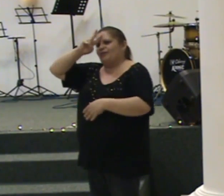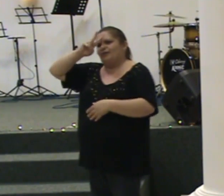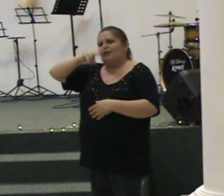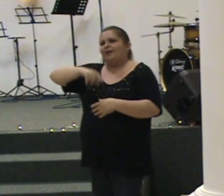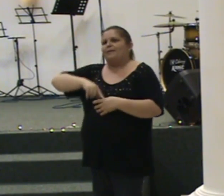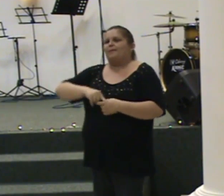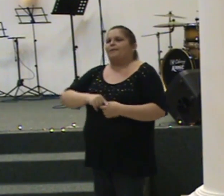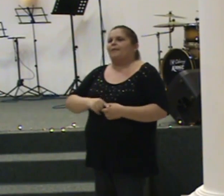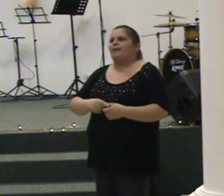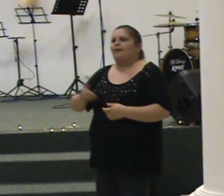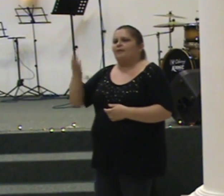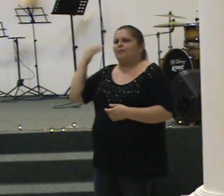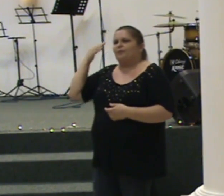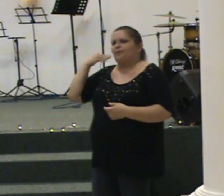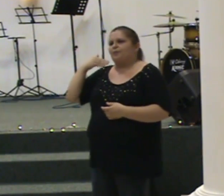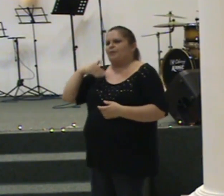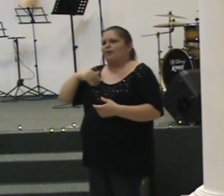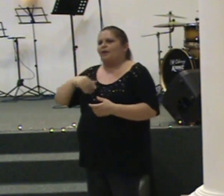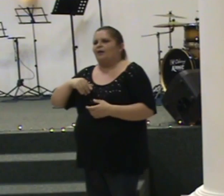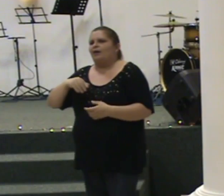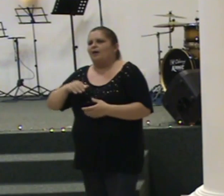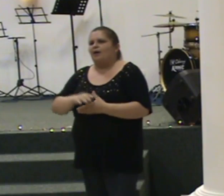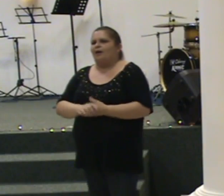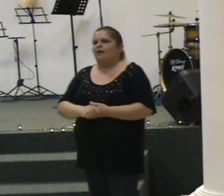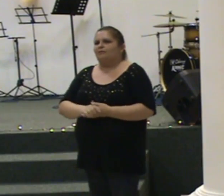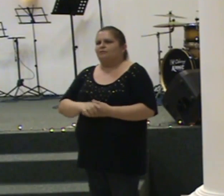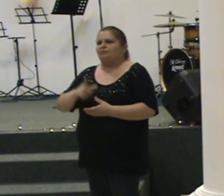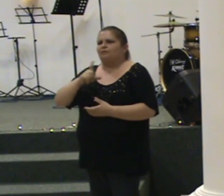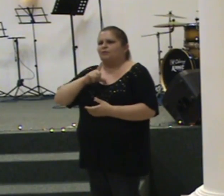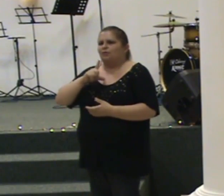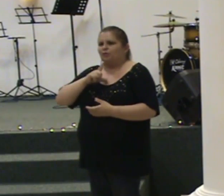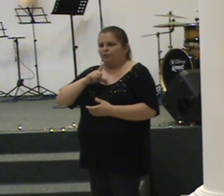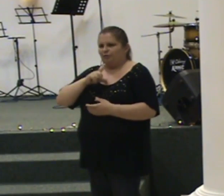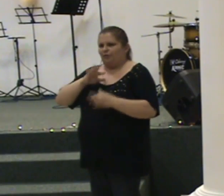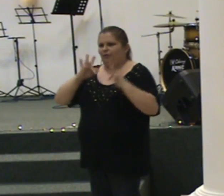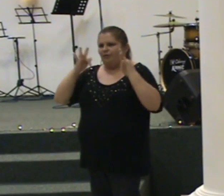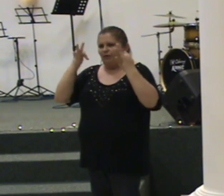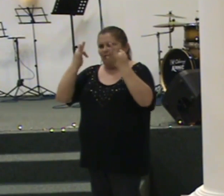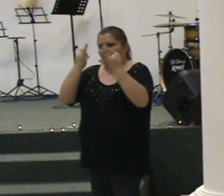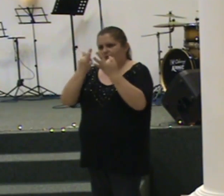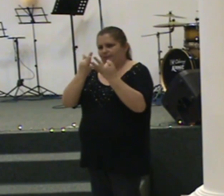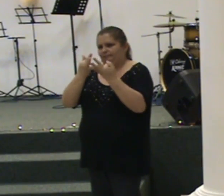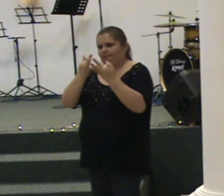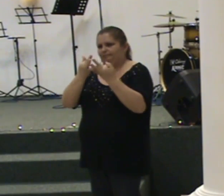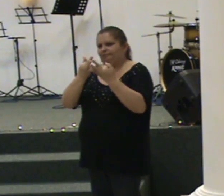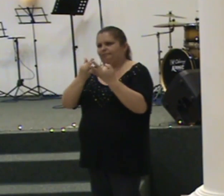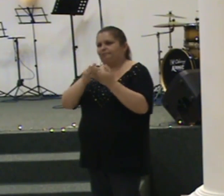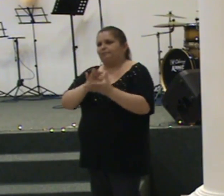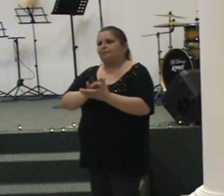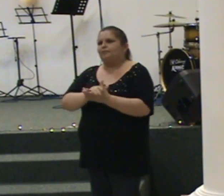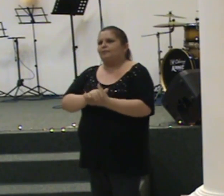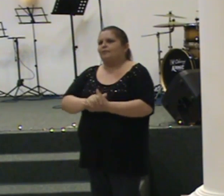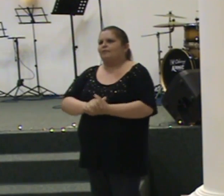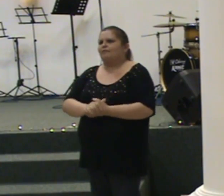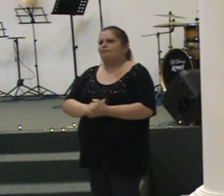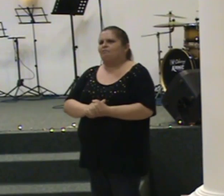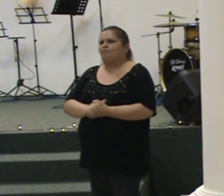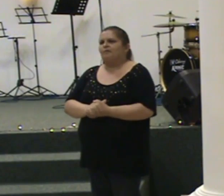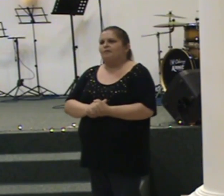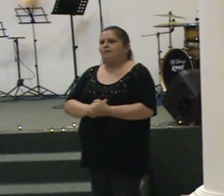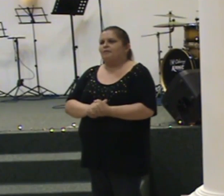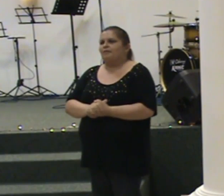lembrou que tinha uma família, como muitas que você já viu por aí,